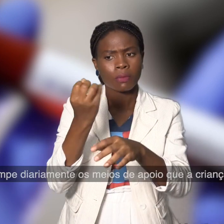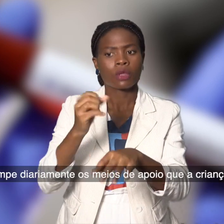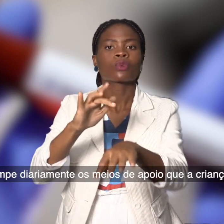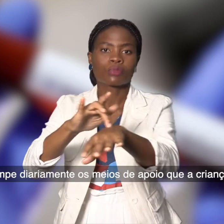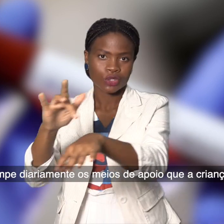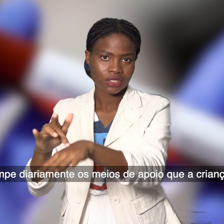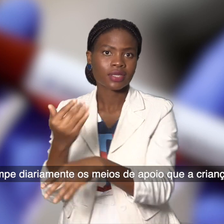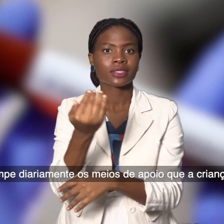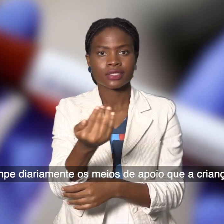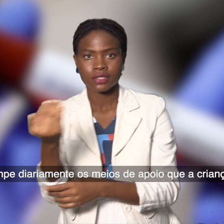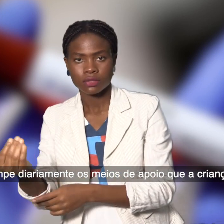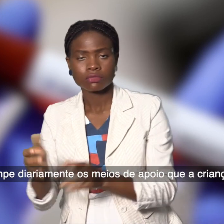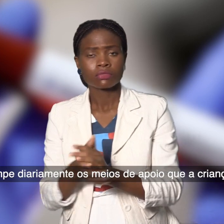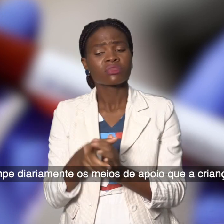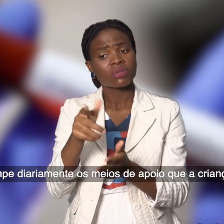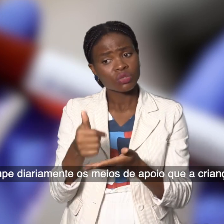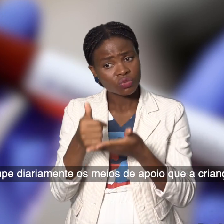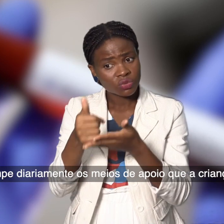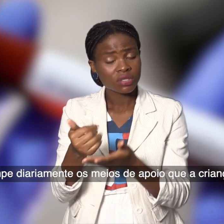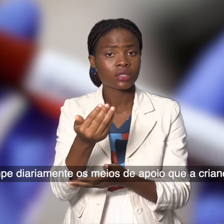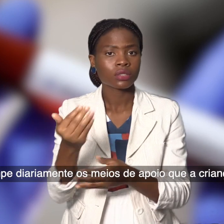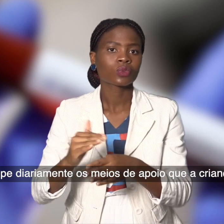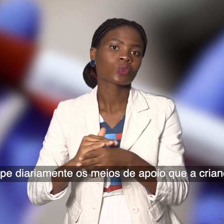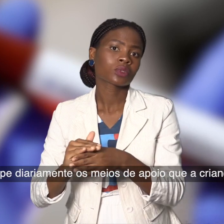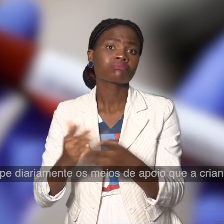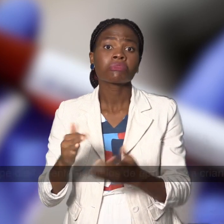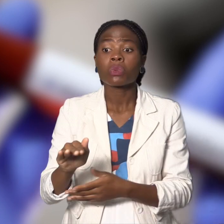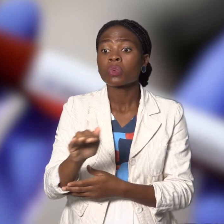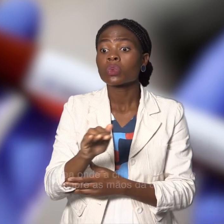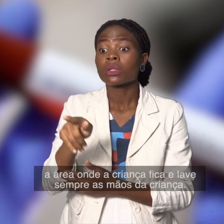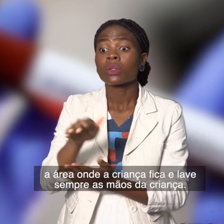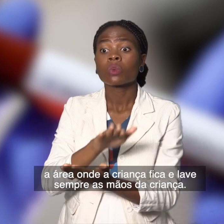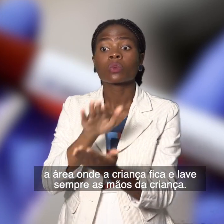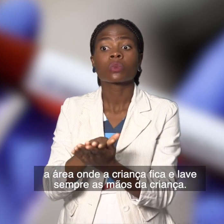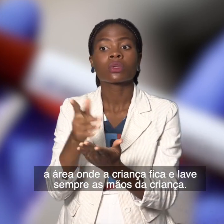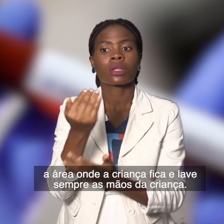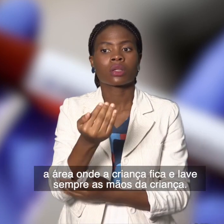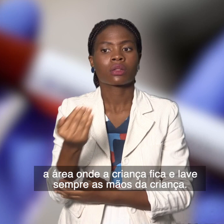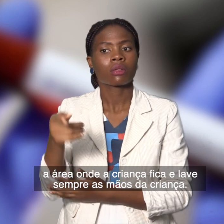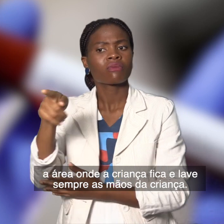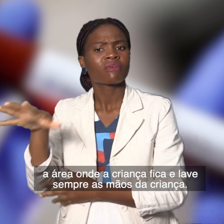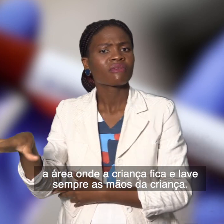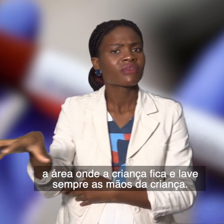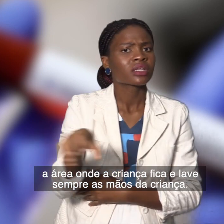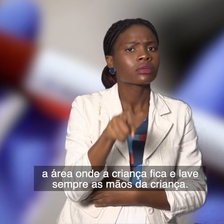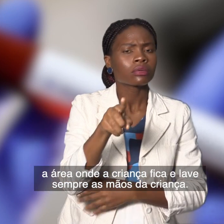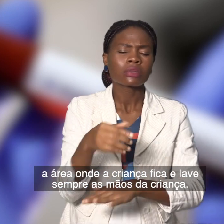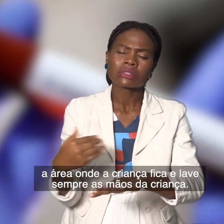Limpe diariamente os meios de apoio que a criança usa, a área onde a criança fica e lave sempre as